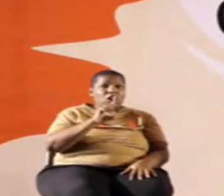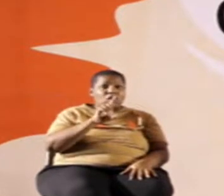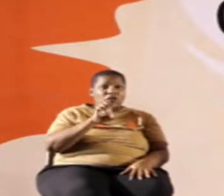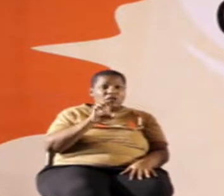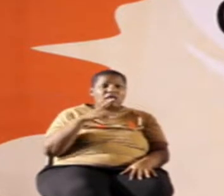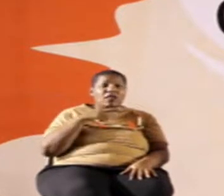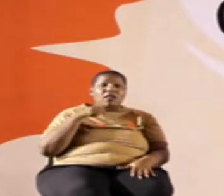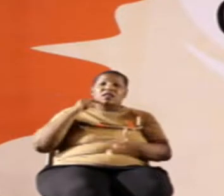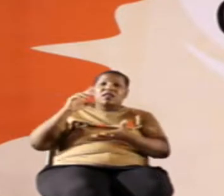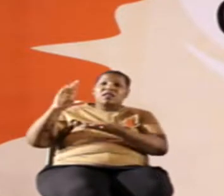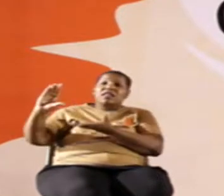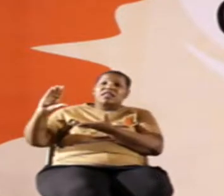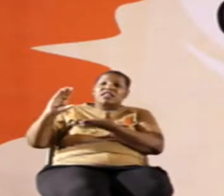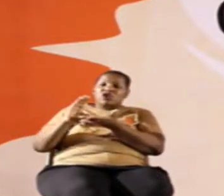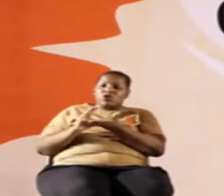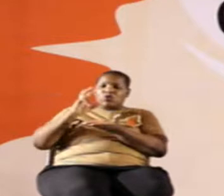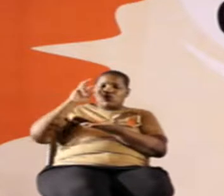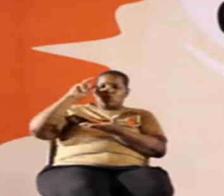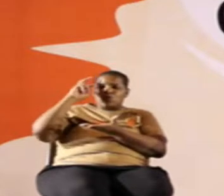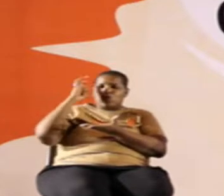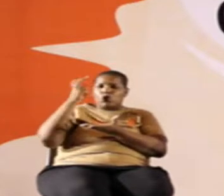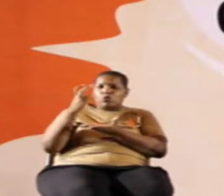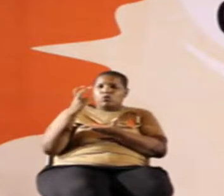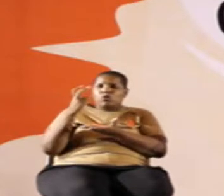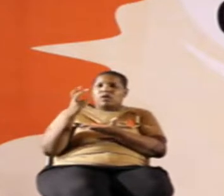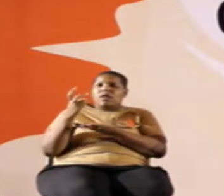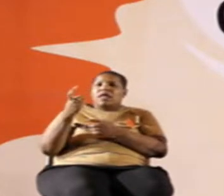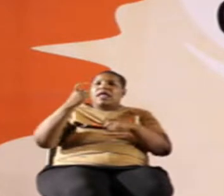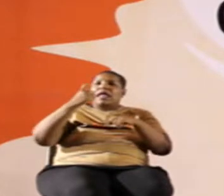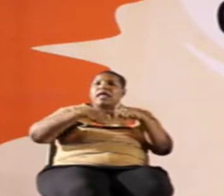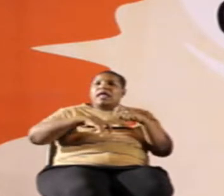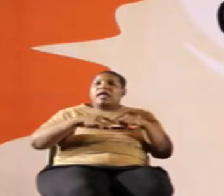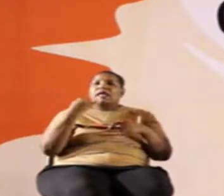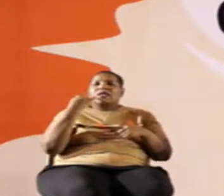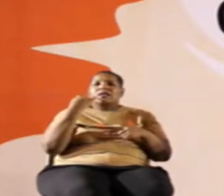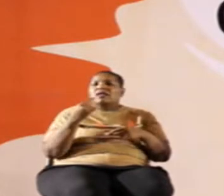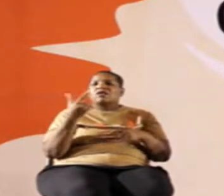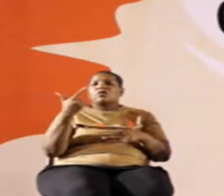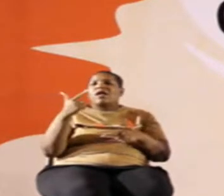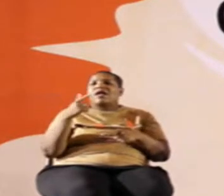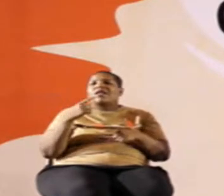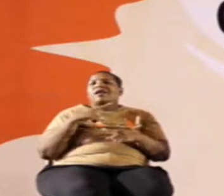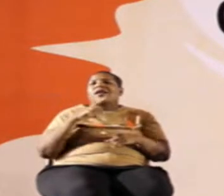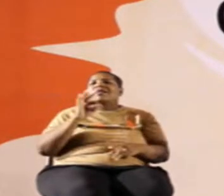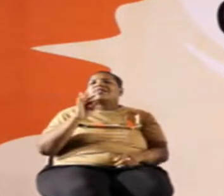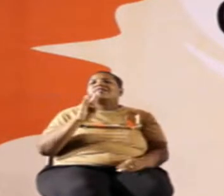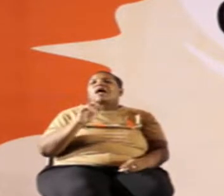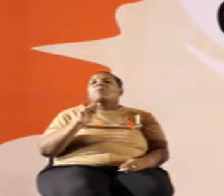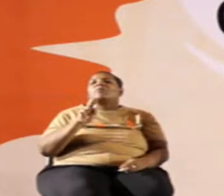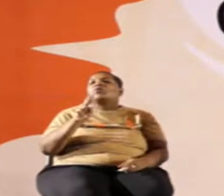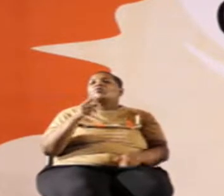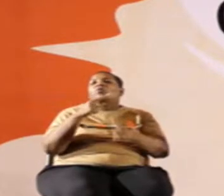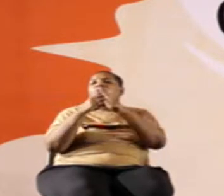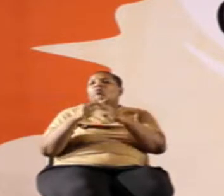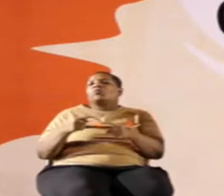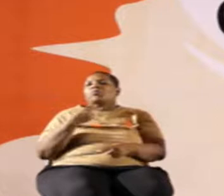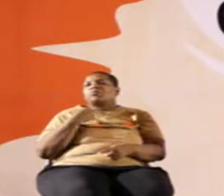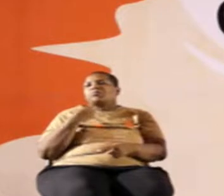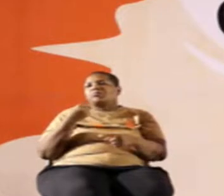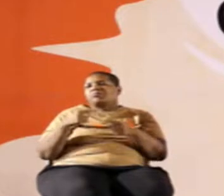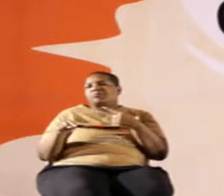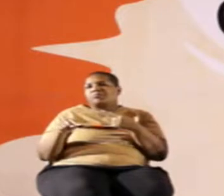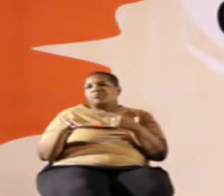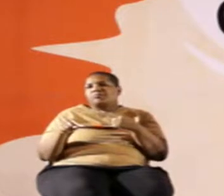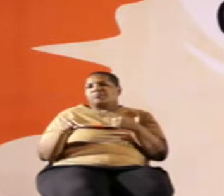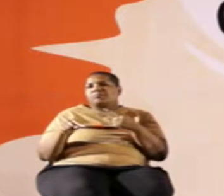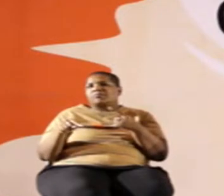era herdeira de culturas em que sexualidade não era tabu. Não é? Então, por